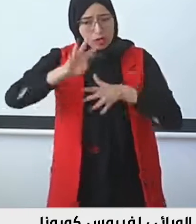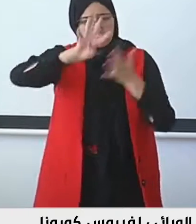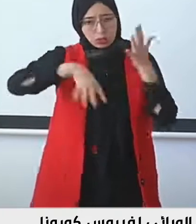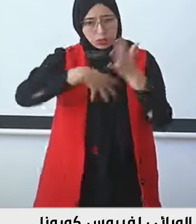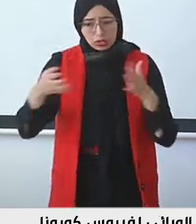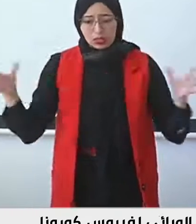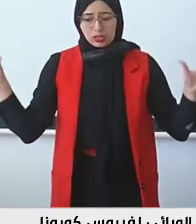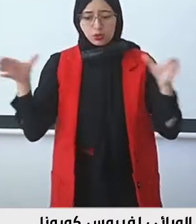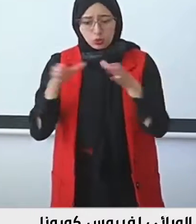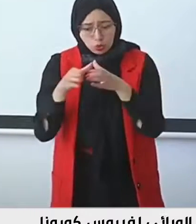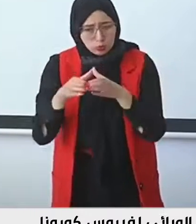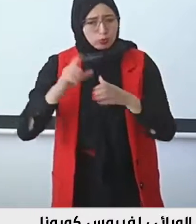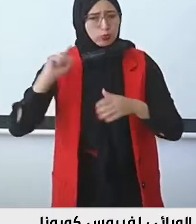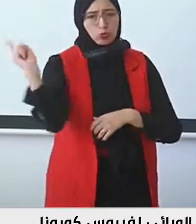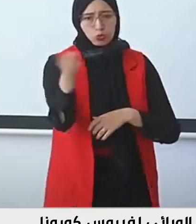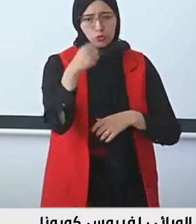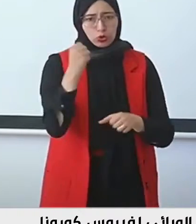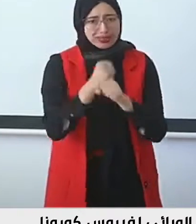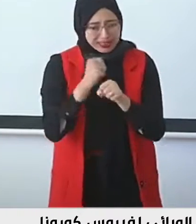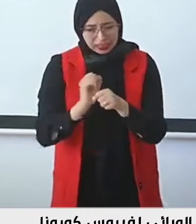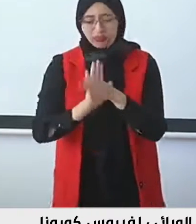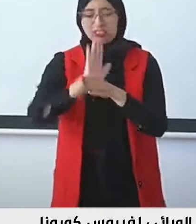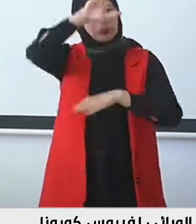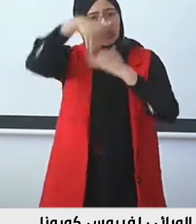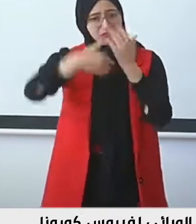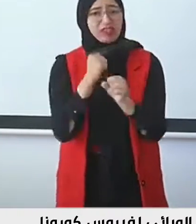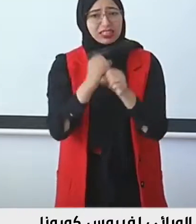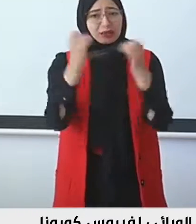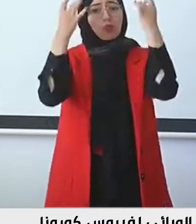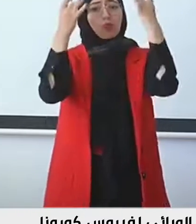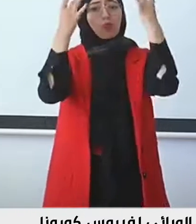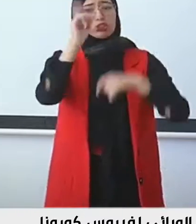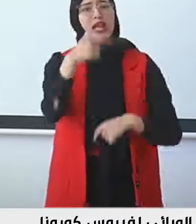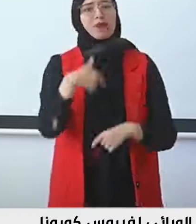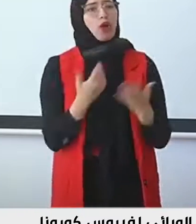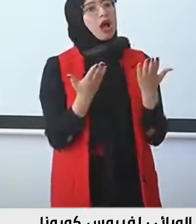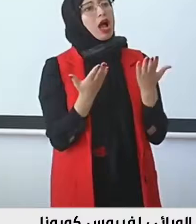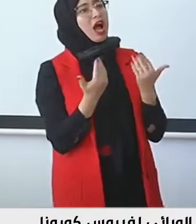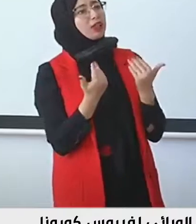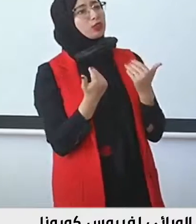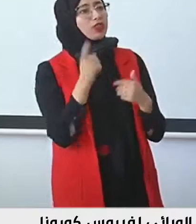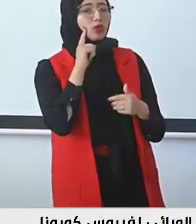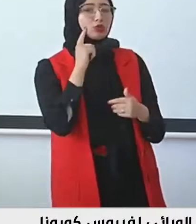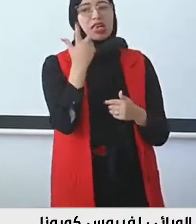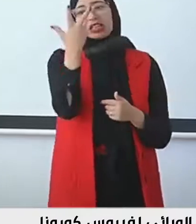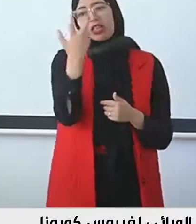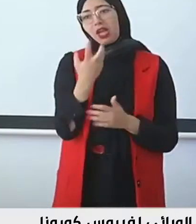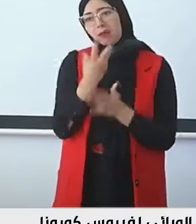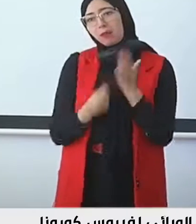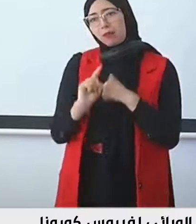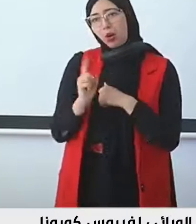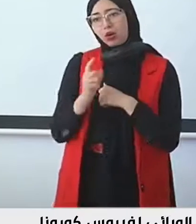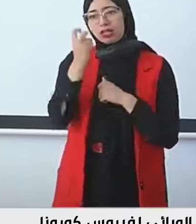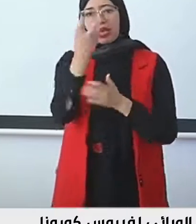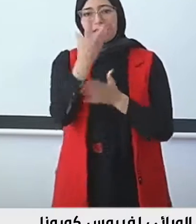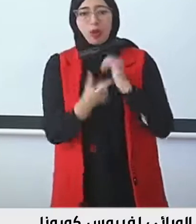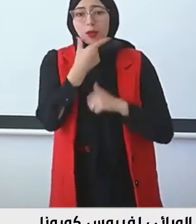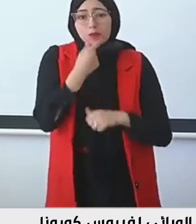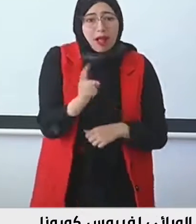الفرق المجنده تعمل ليل نهار، واي كما في اي